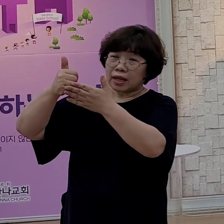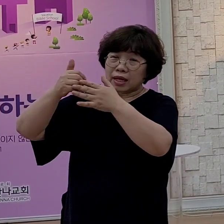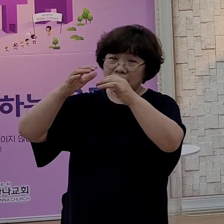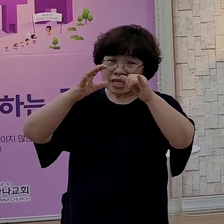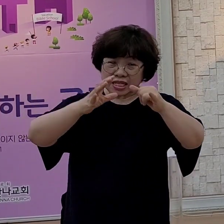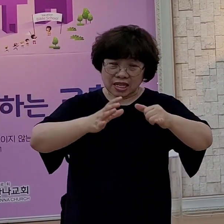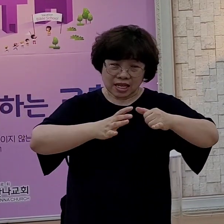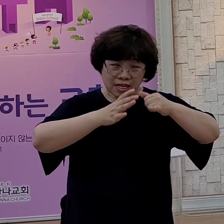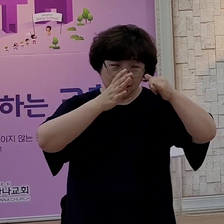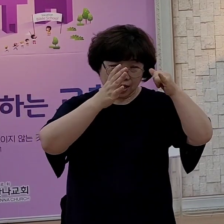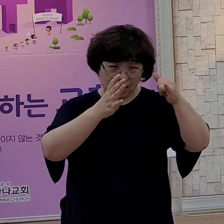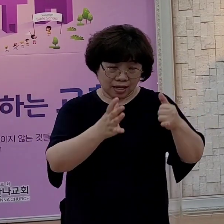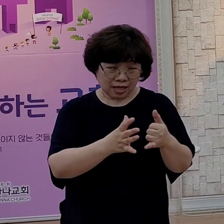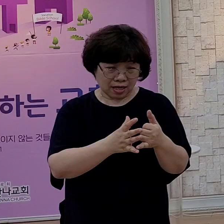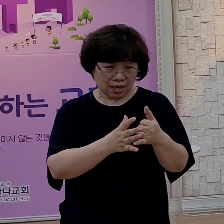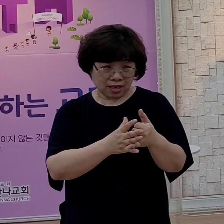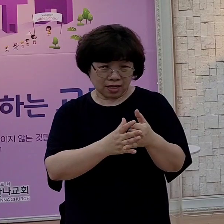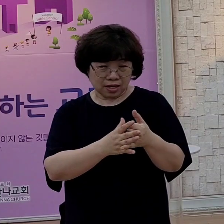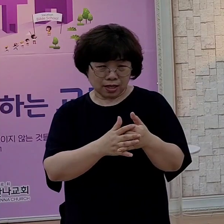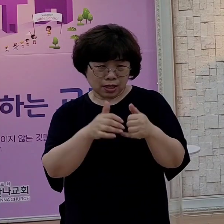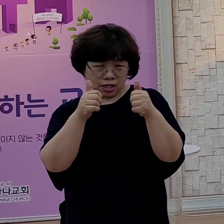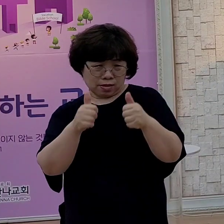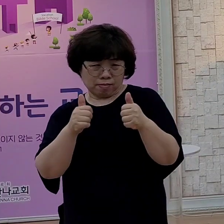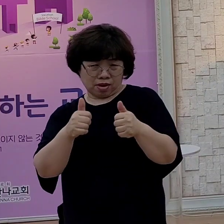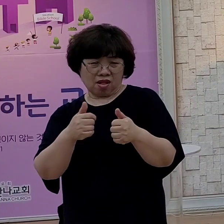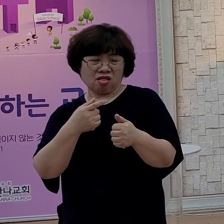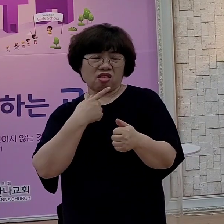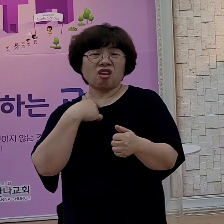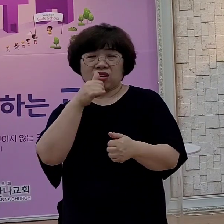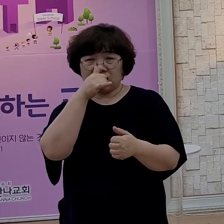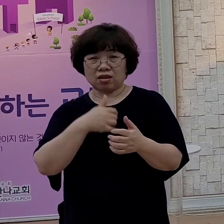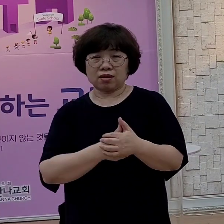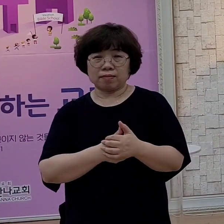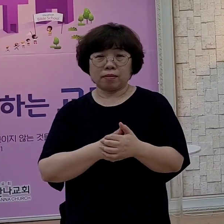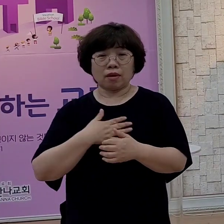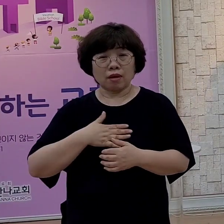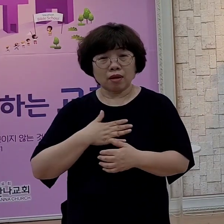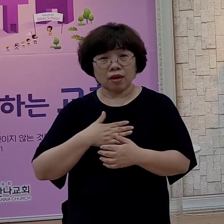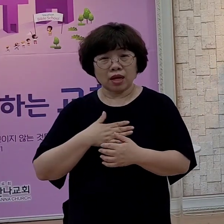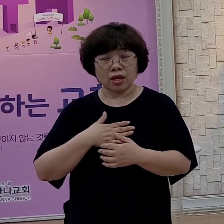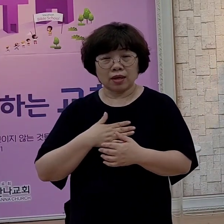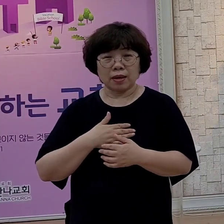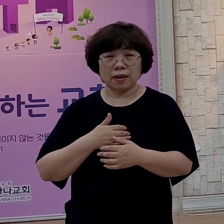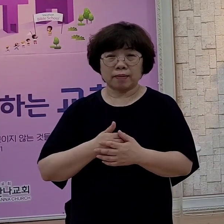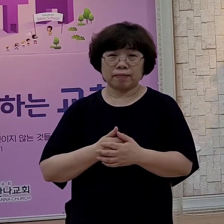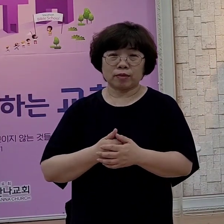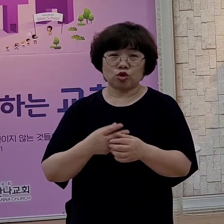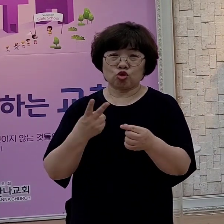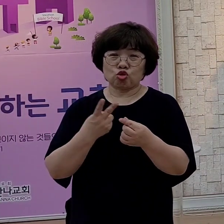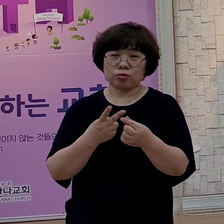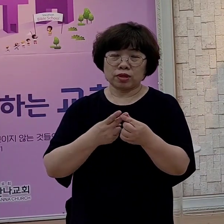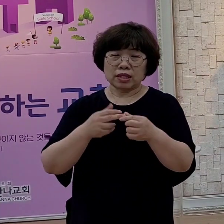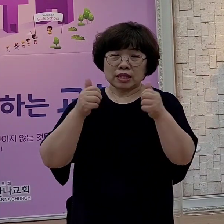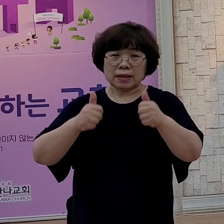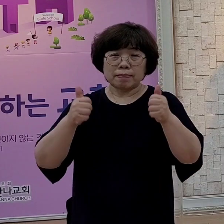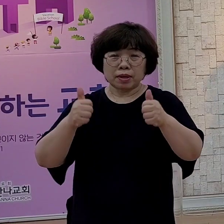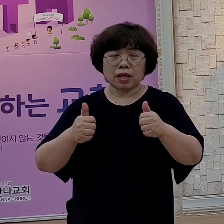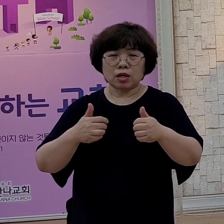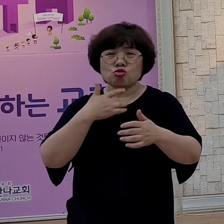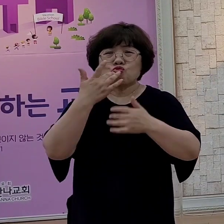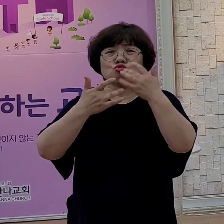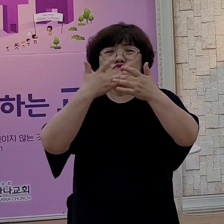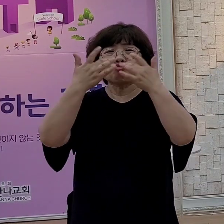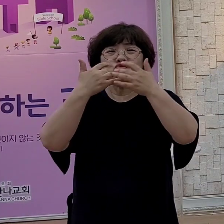이 세상을 한번 심판하셨어요. 아시죠? 이제 마지막 두 번째 심판은